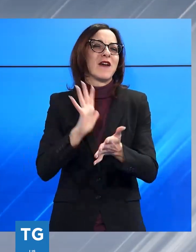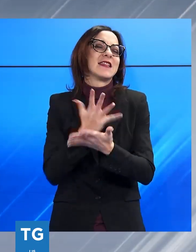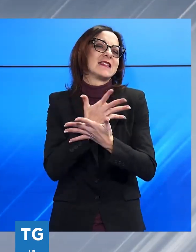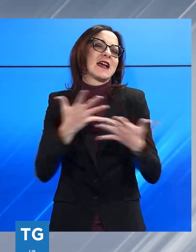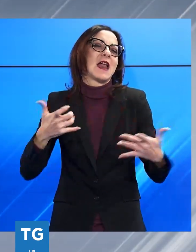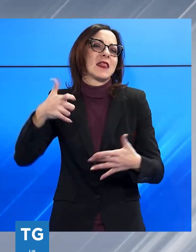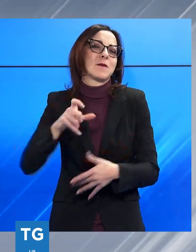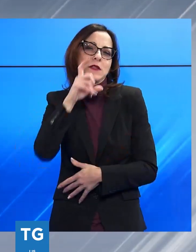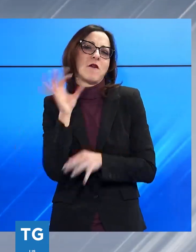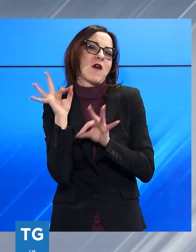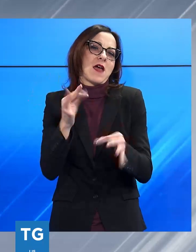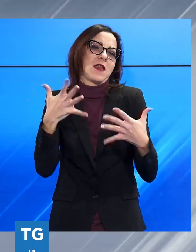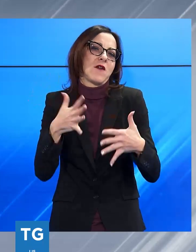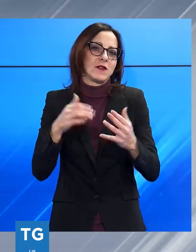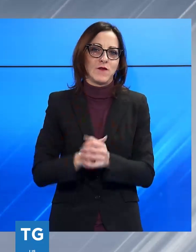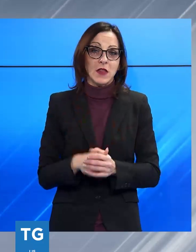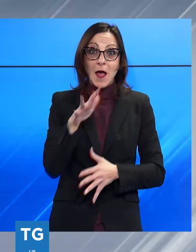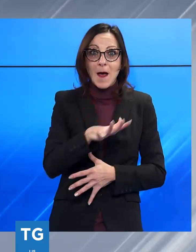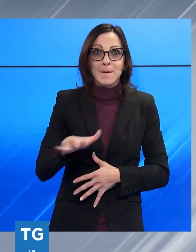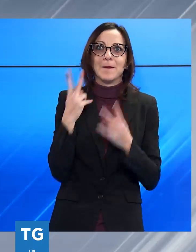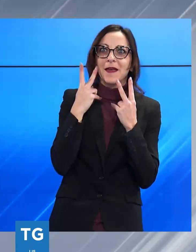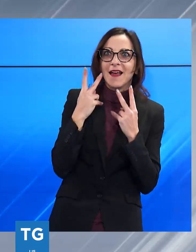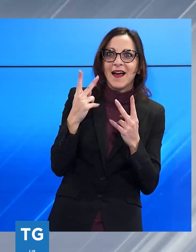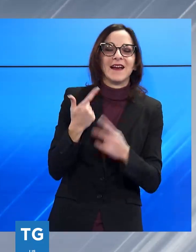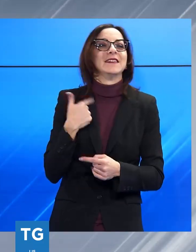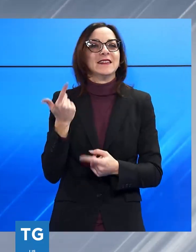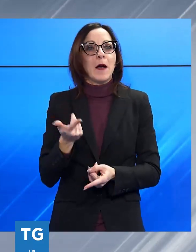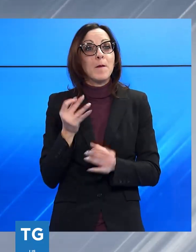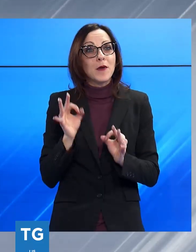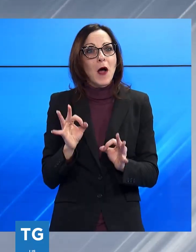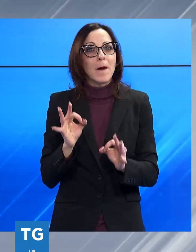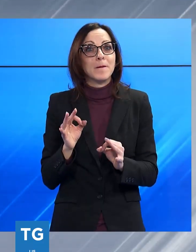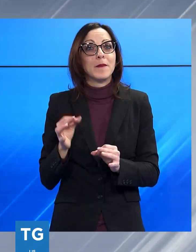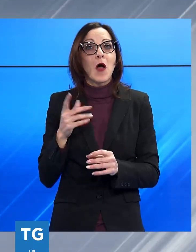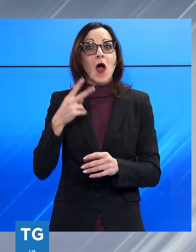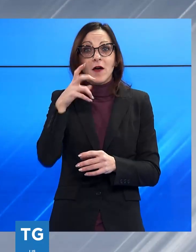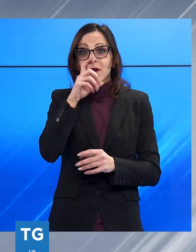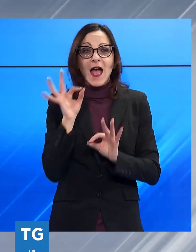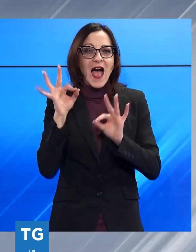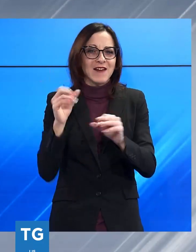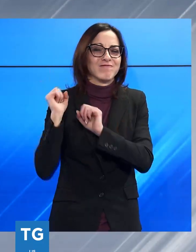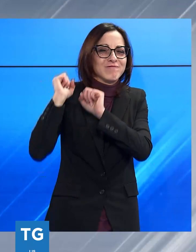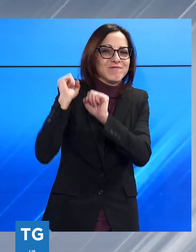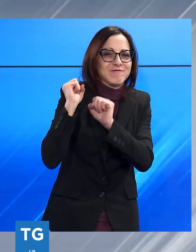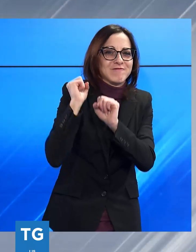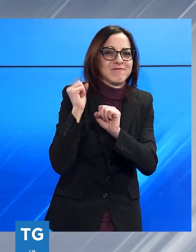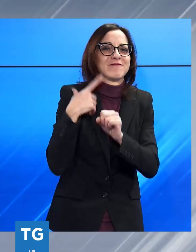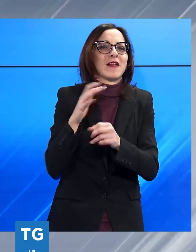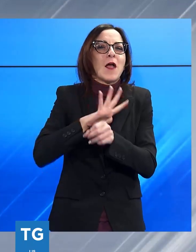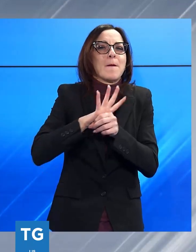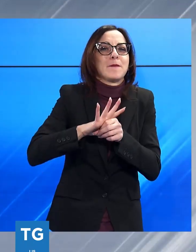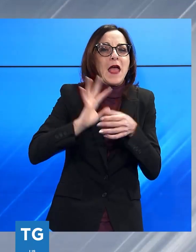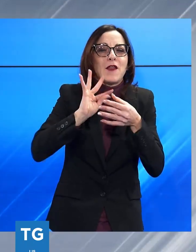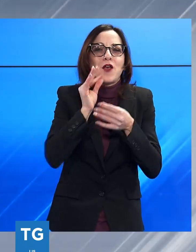befana acclamata dai tanti baci per l'evento la vecchietta con la sua comparsa sul sagrato della chiesa con un sacco pieno di Dolce e doni per i piccoli